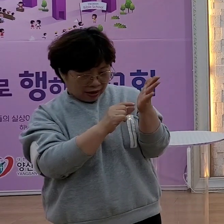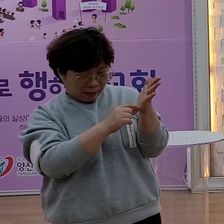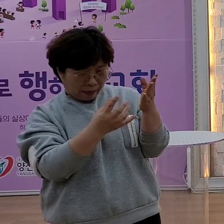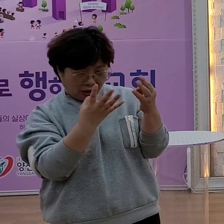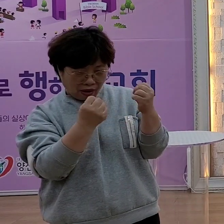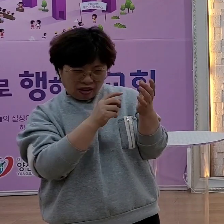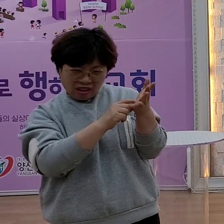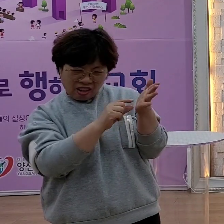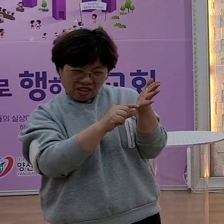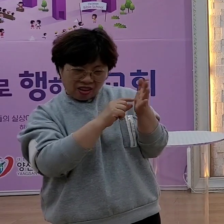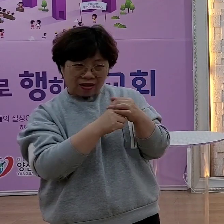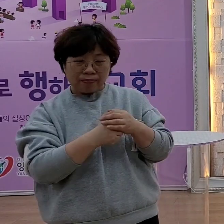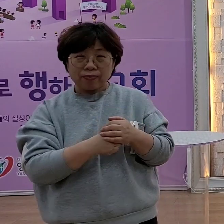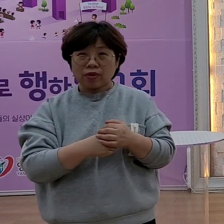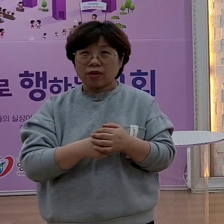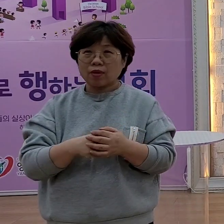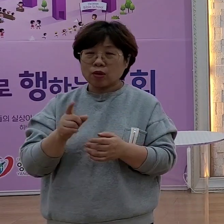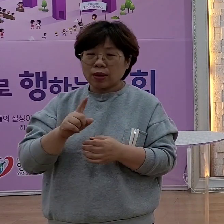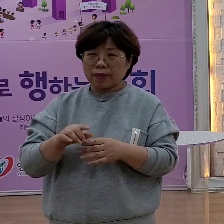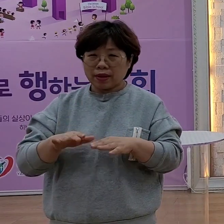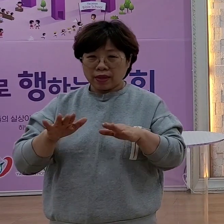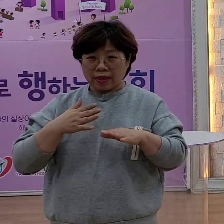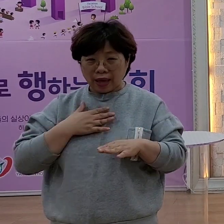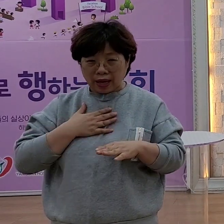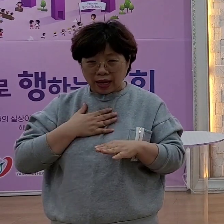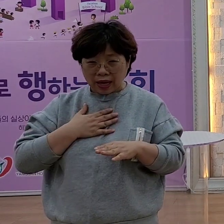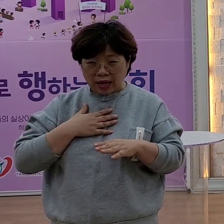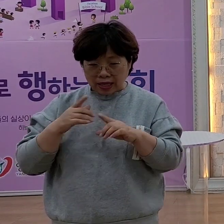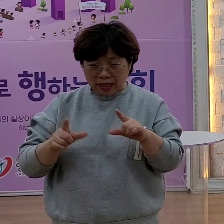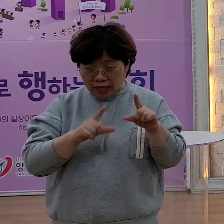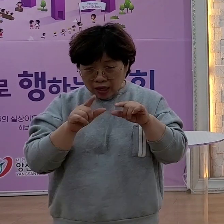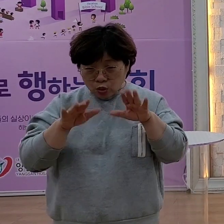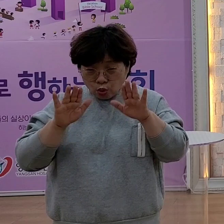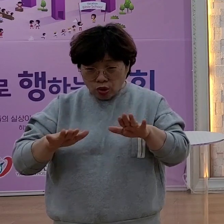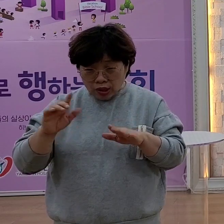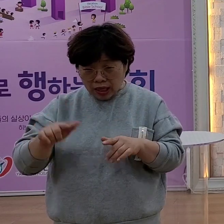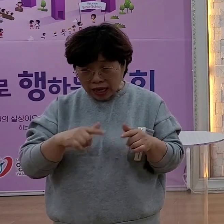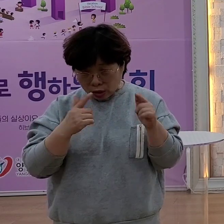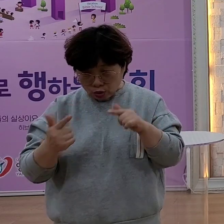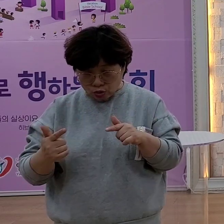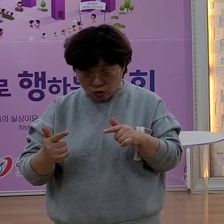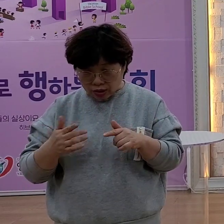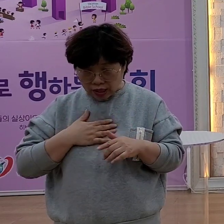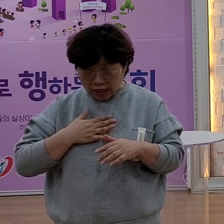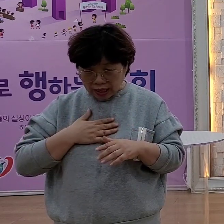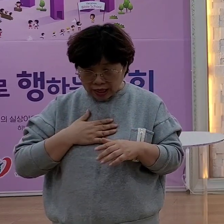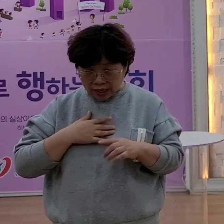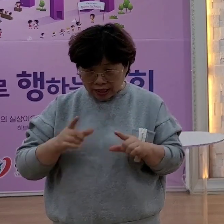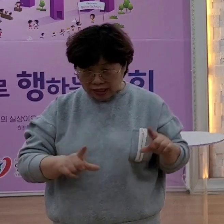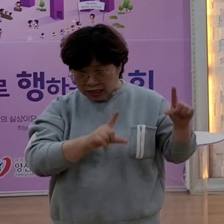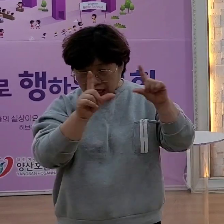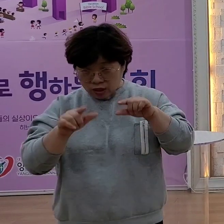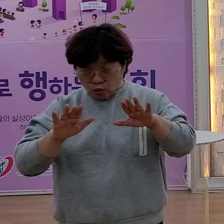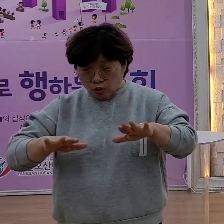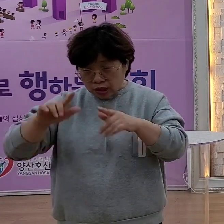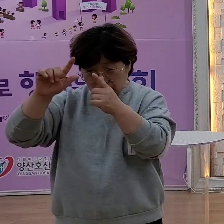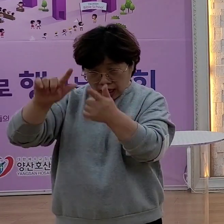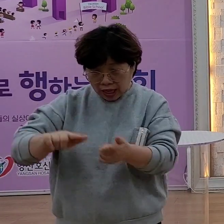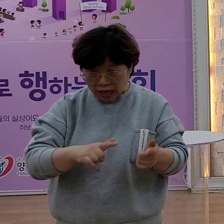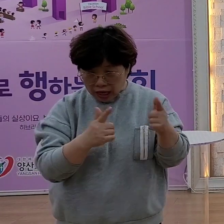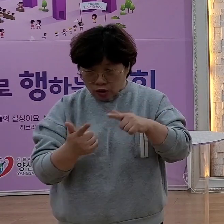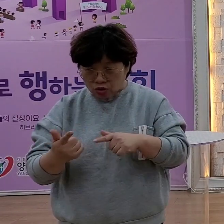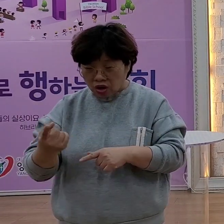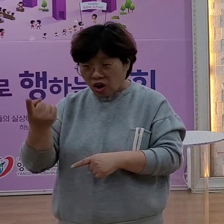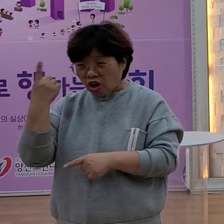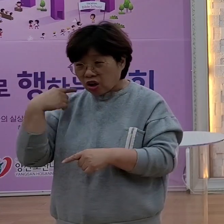죽은 그 사람이 오늘 살고 싶었던 그 하루였다. 네, 그렇게 못 살고 죽었는데 오늘 우리에게는 이 하루가 주어져